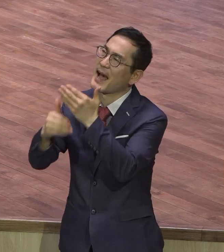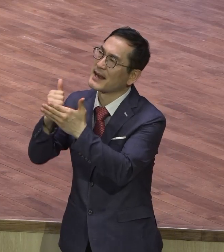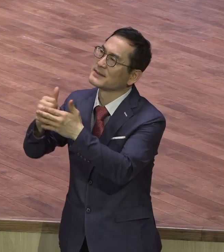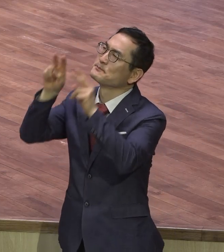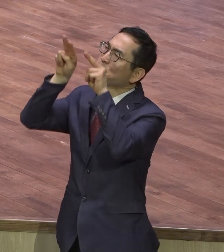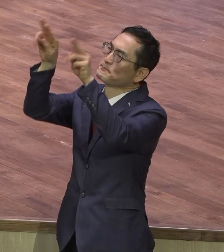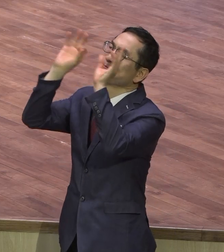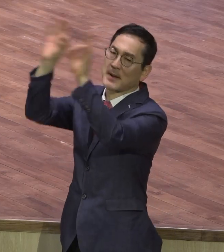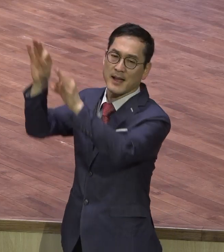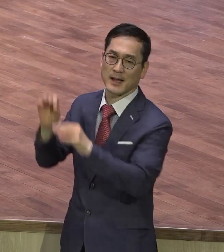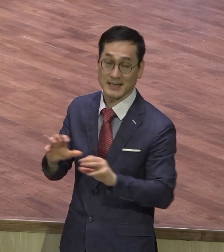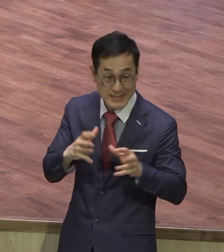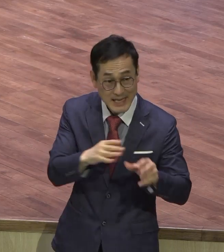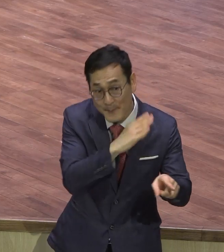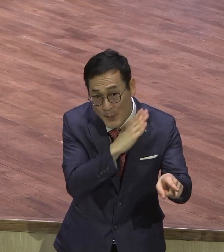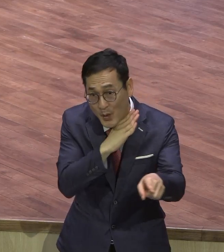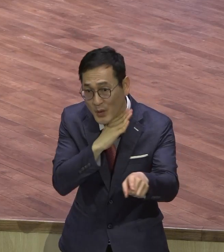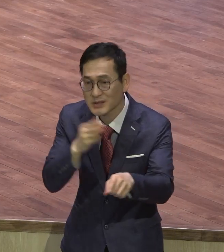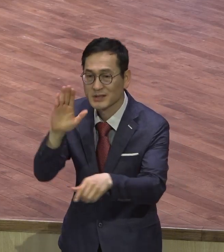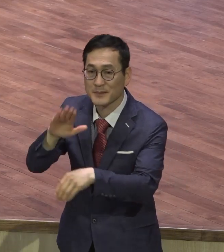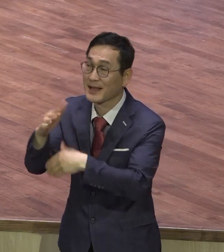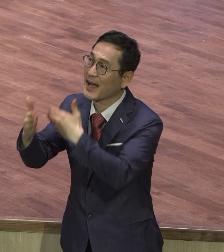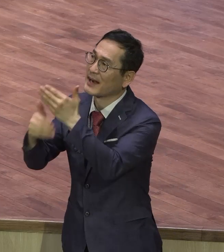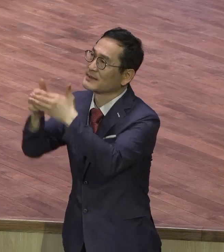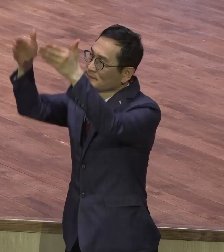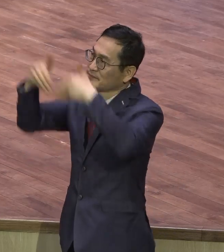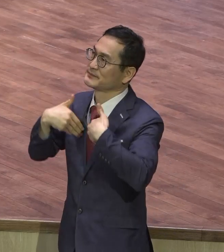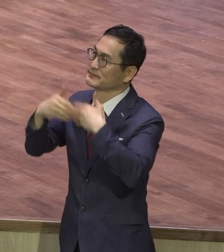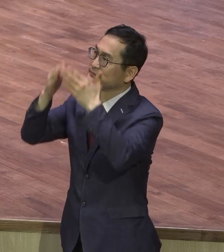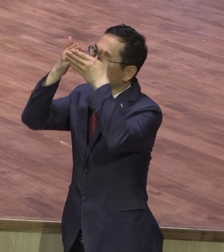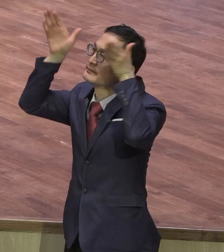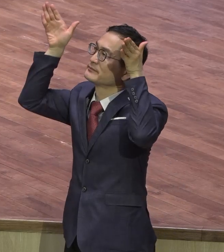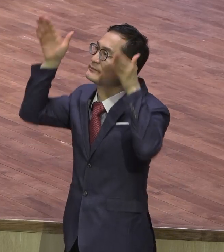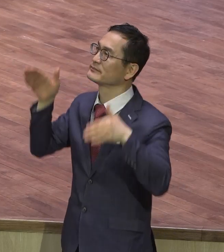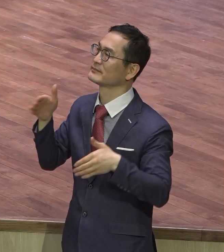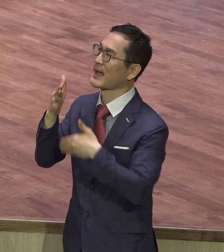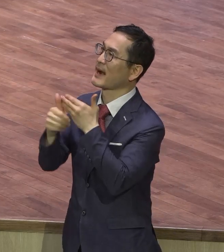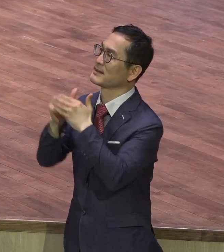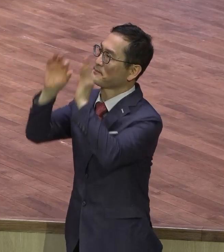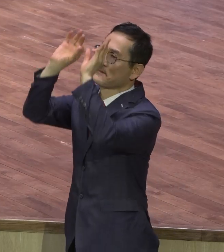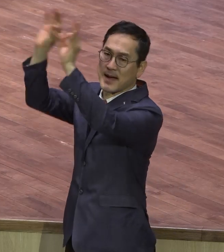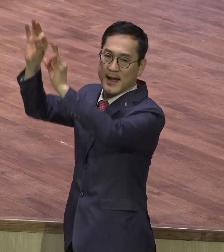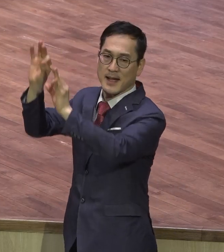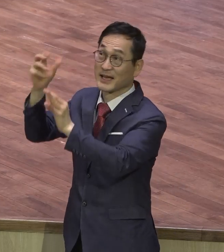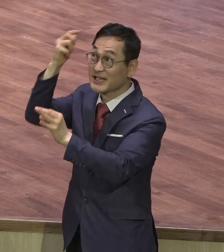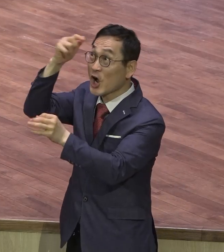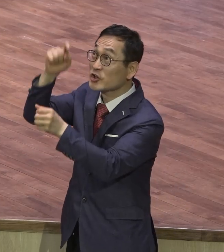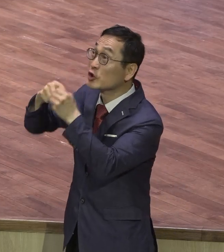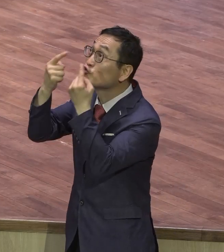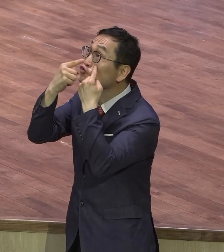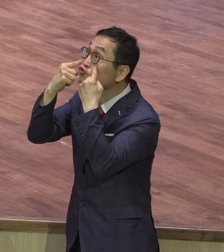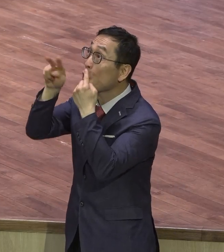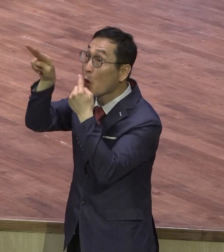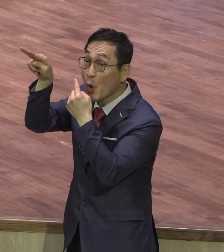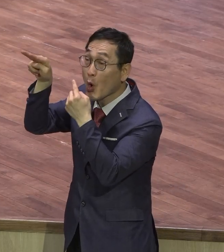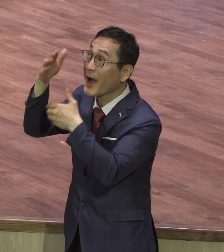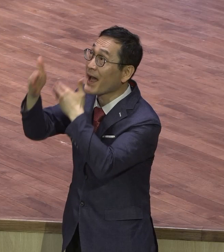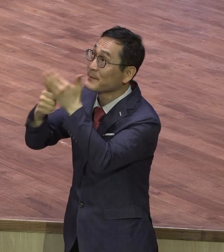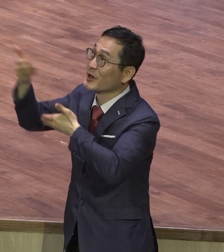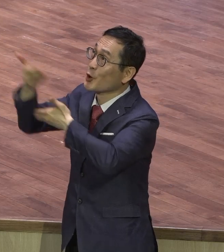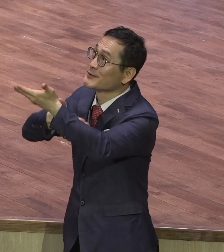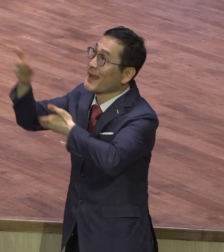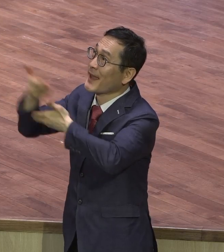하나님 앞에 세상 거는 안 보이지만 하나님 앞에서 보는 그 영으로 하나님과